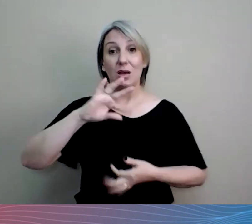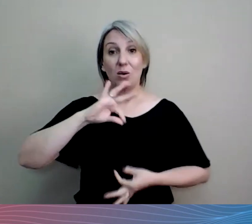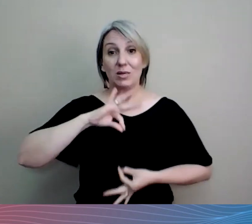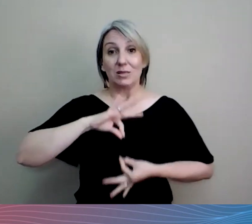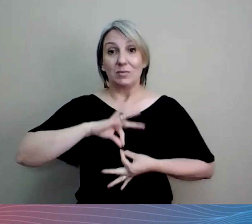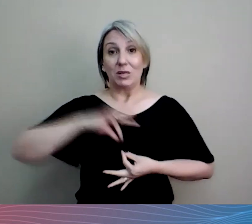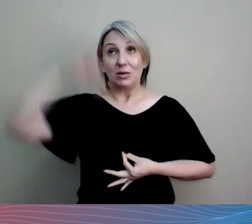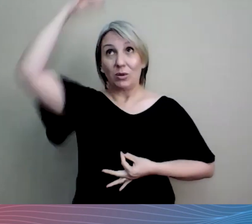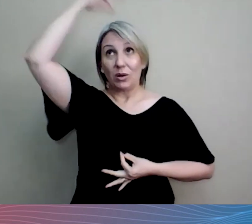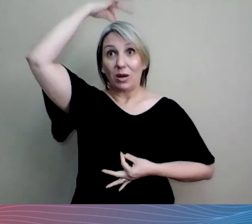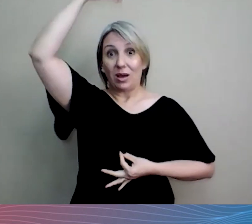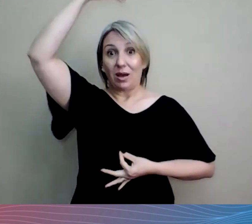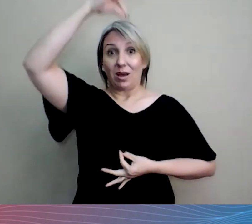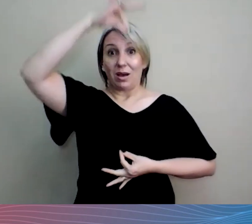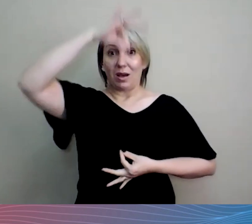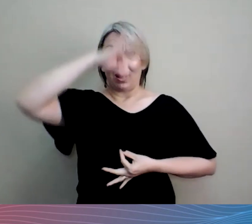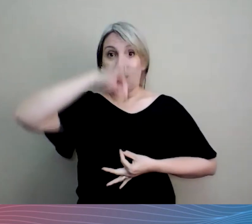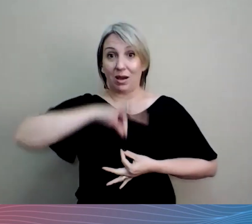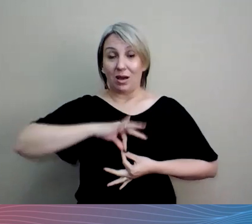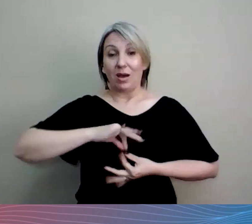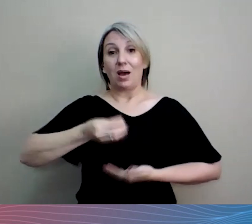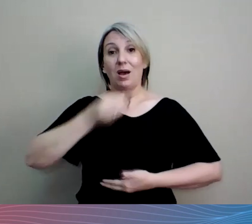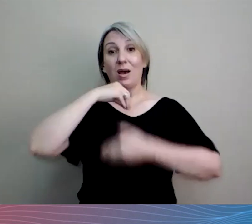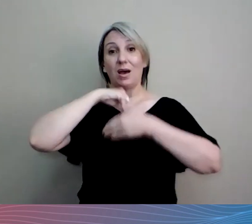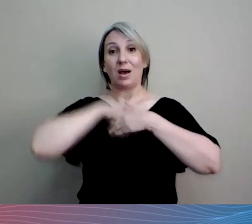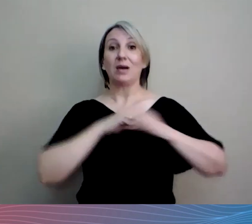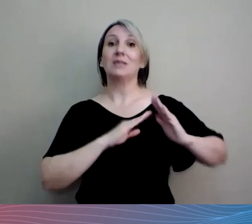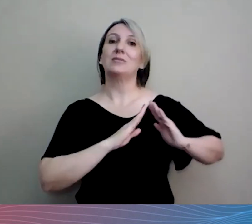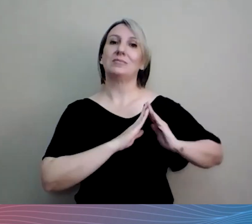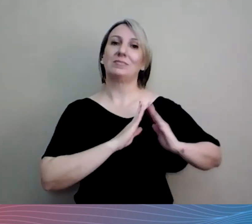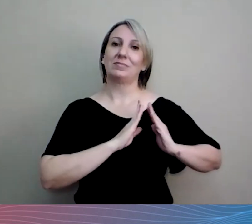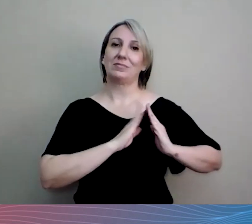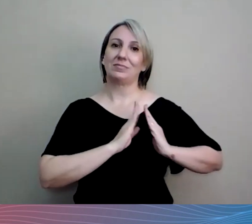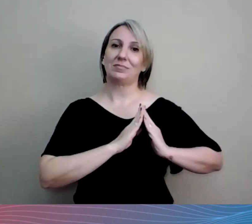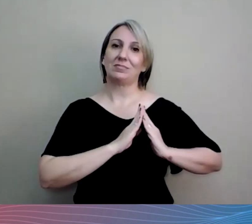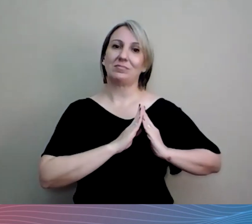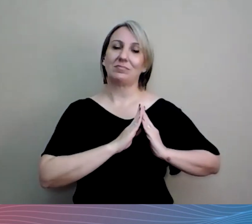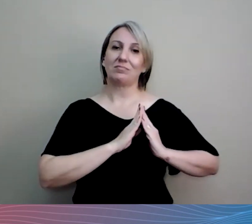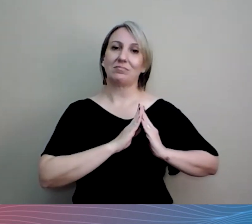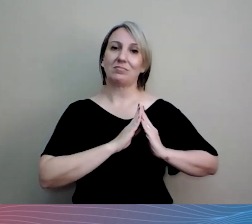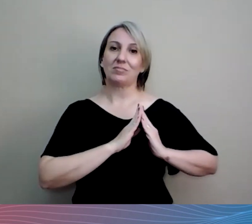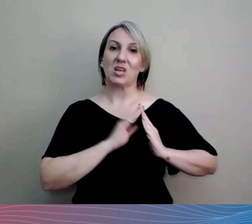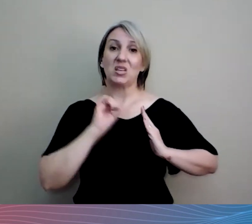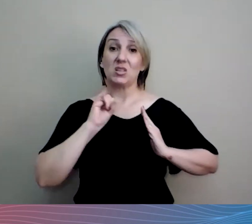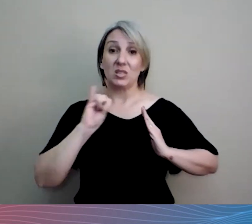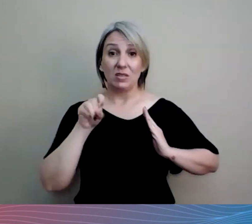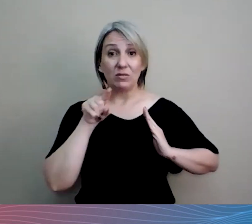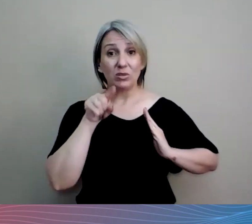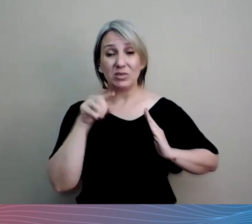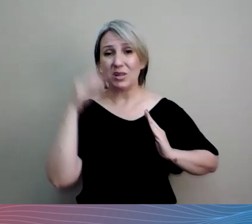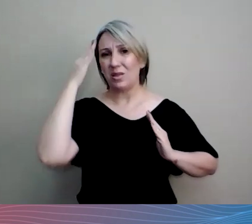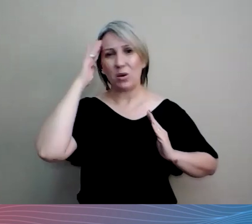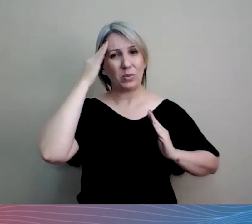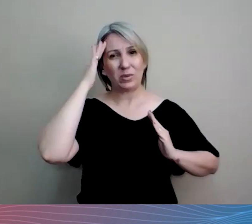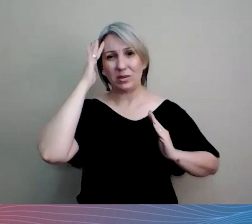tiver o conceito de triteísmo, você vai se confundir todo aqui. Quem está em nós? Irmãos, é um